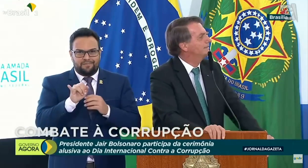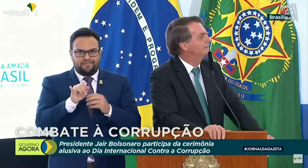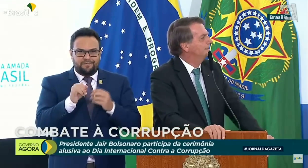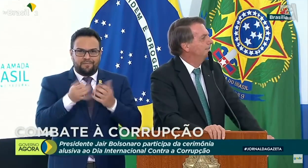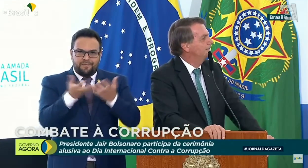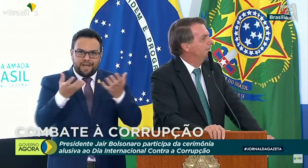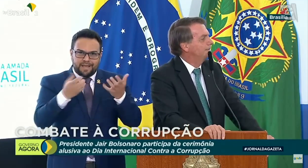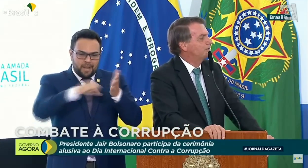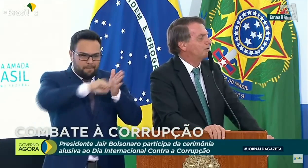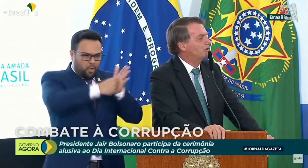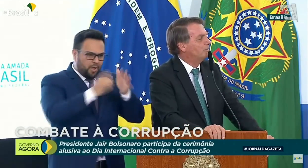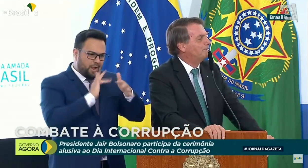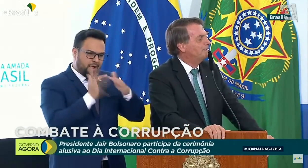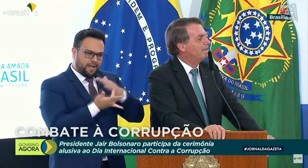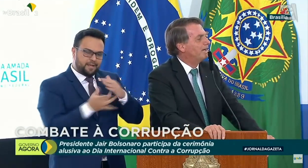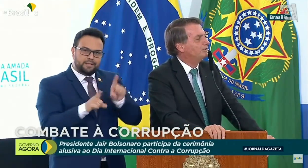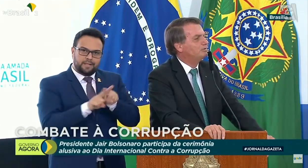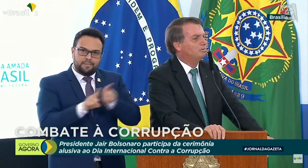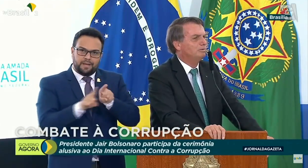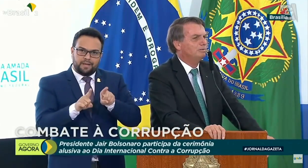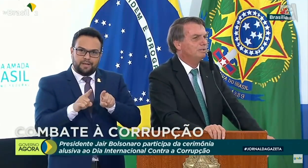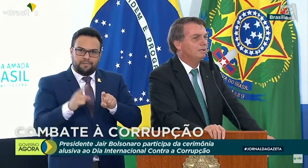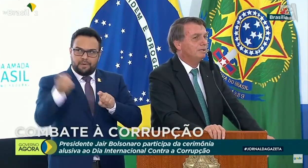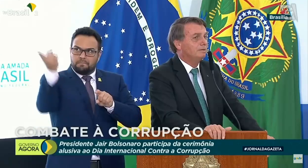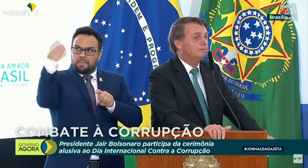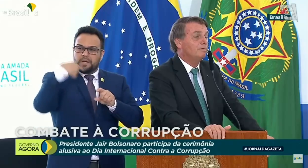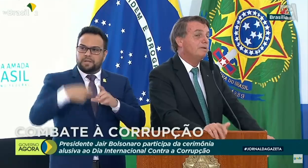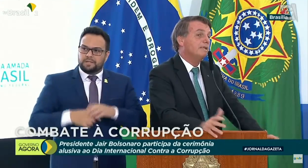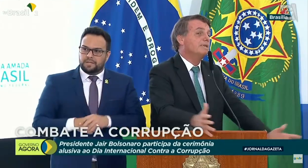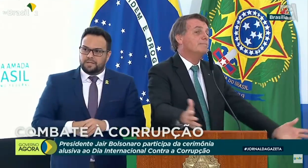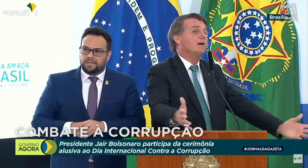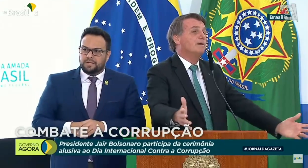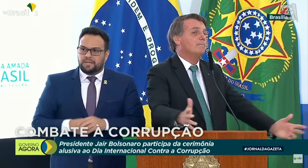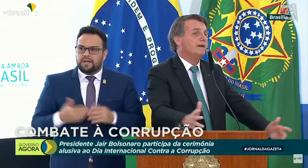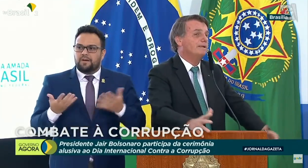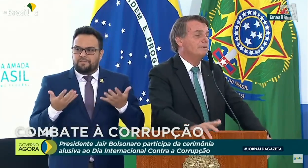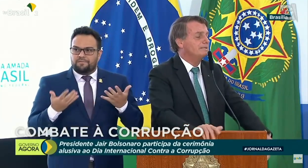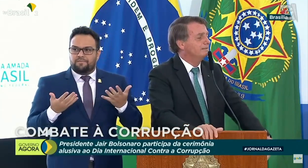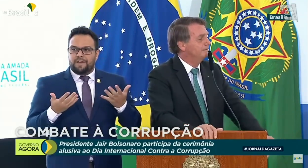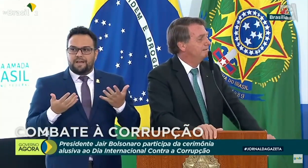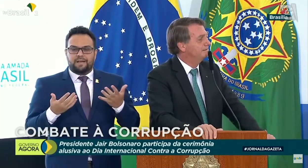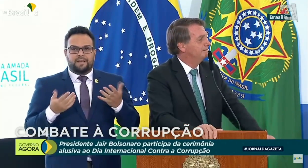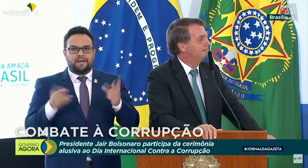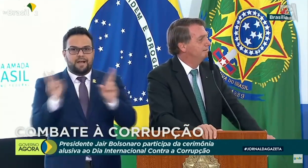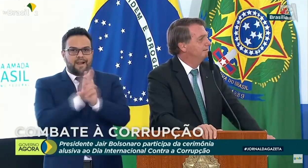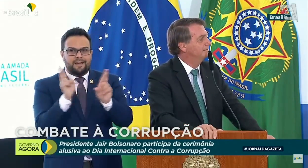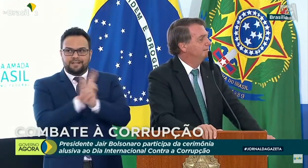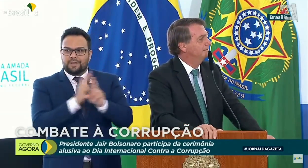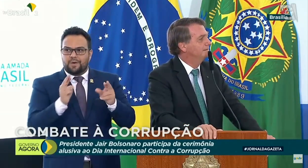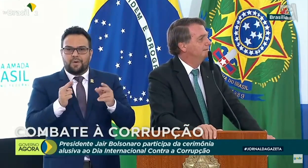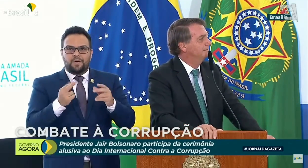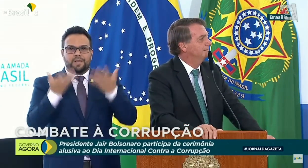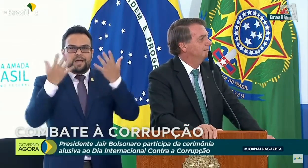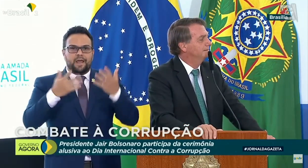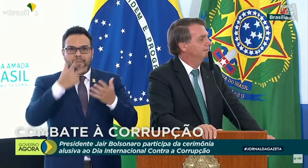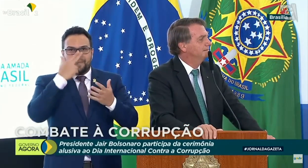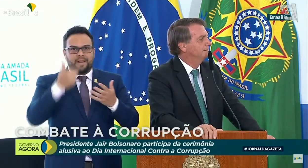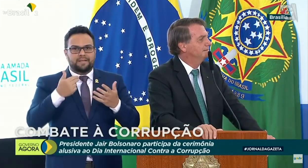minhas redes sociais a vida social que mais interagem no mundo vão querer quebrar uma perna minha